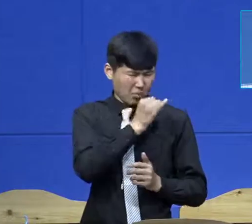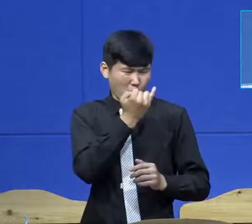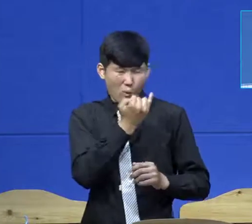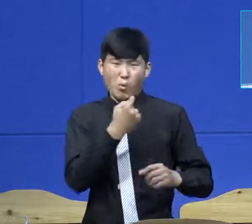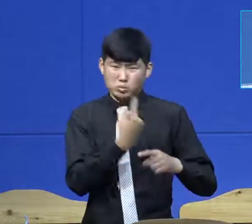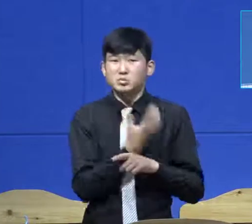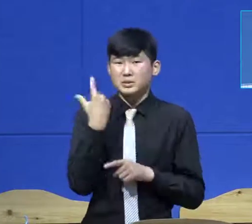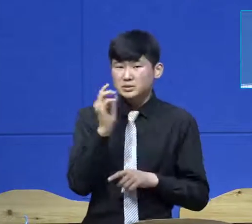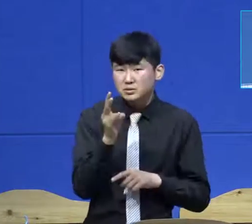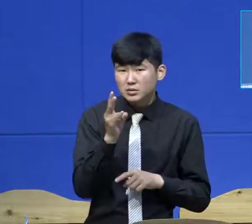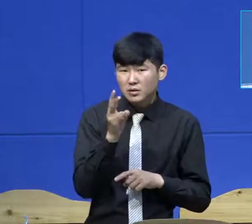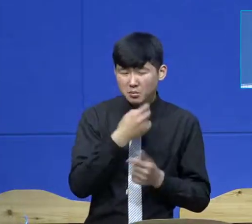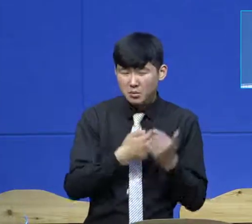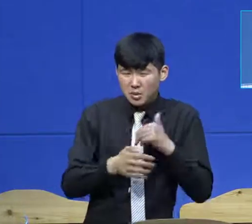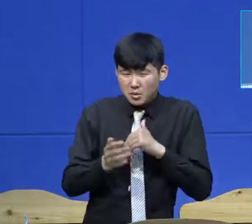Үхэх гэж байх та.